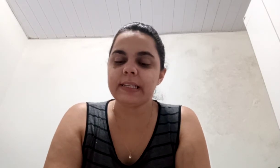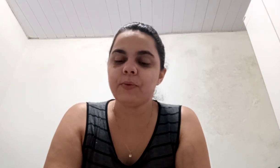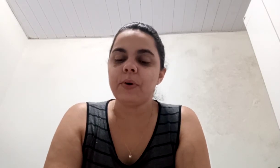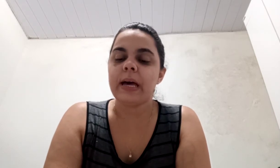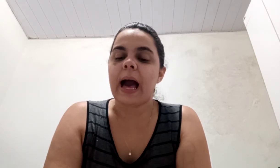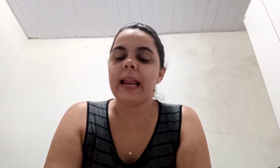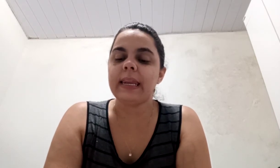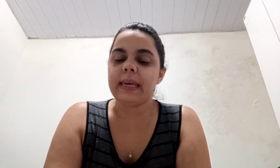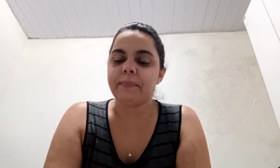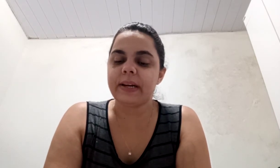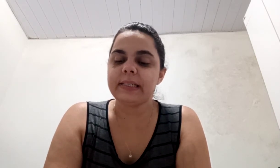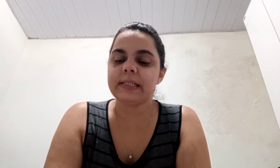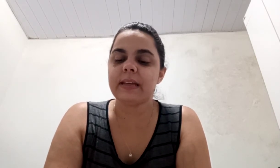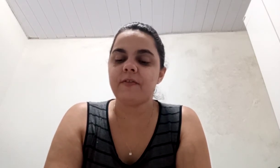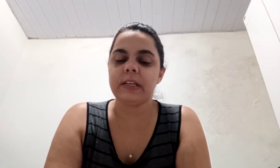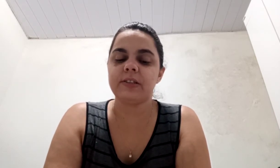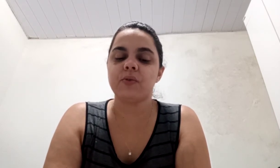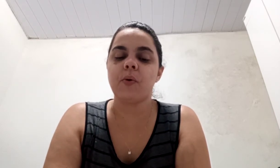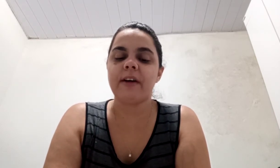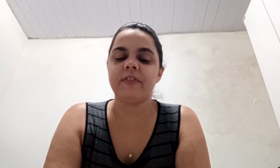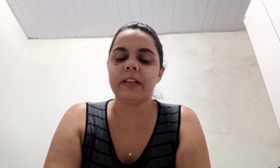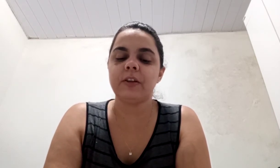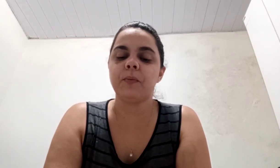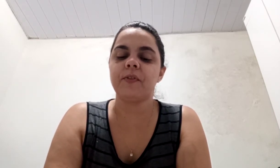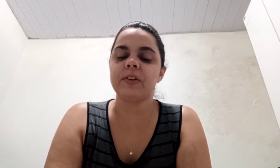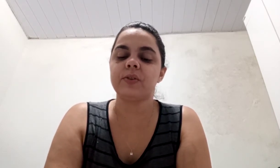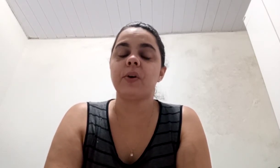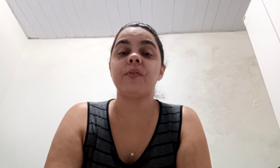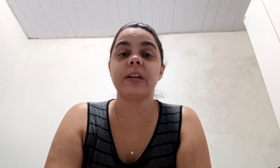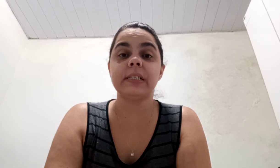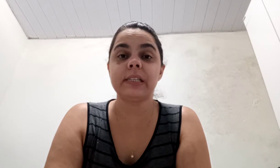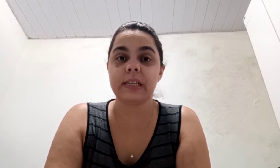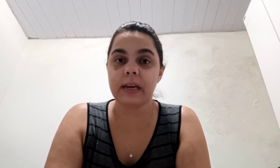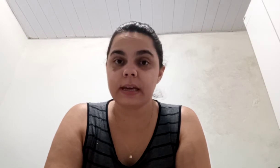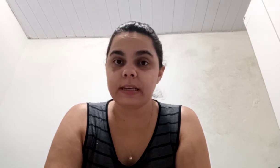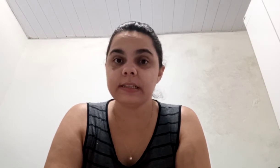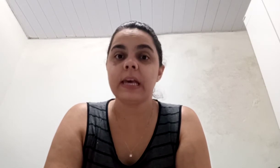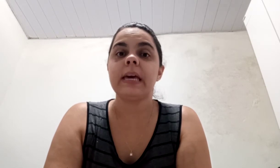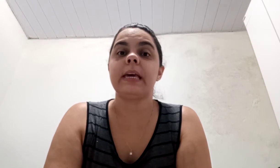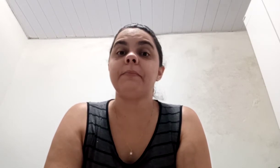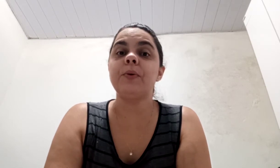Brasil, a Libras teve início com a vinda de um professor francês em